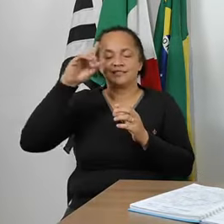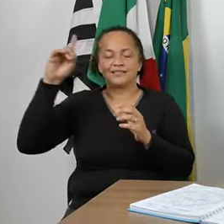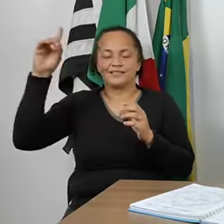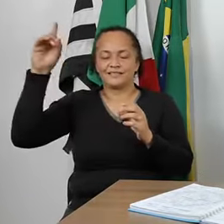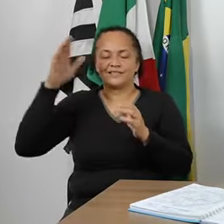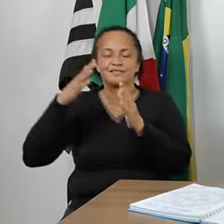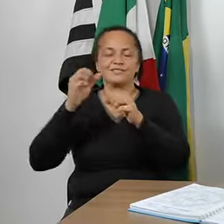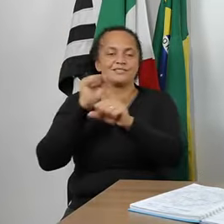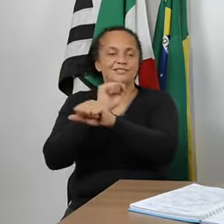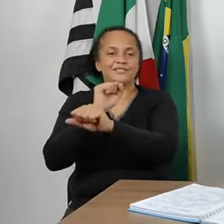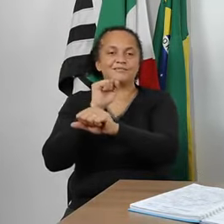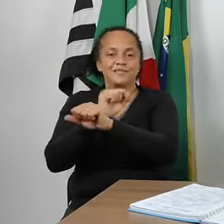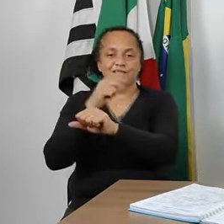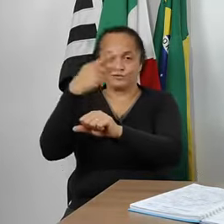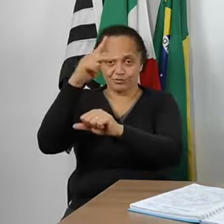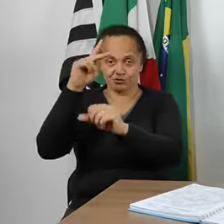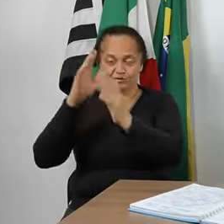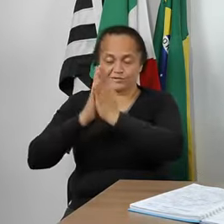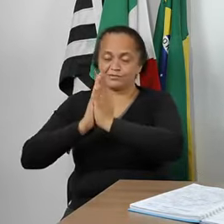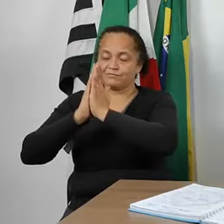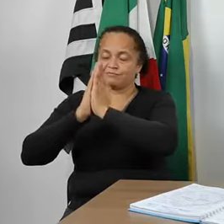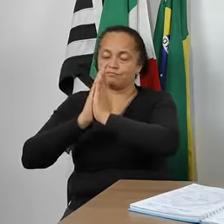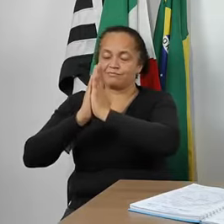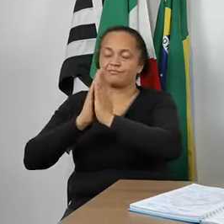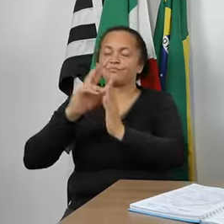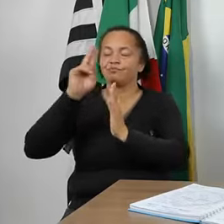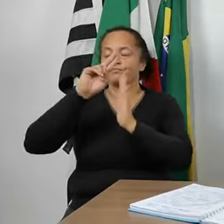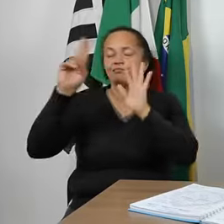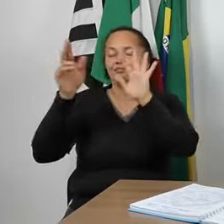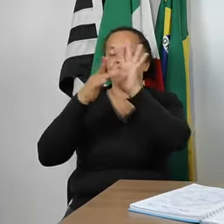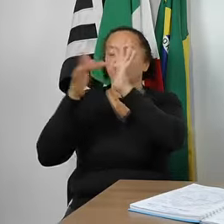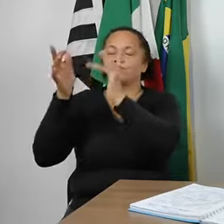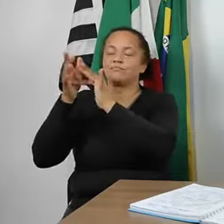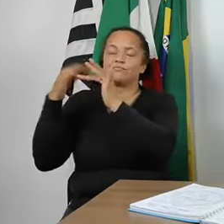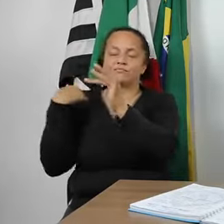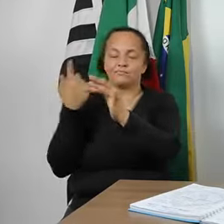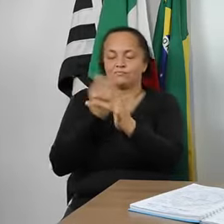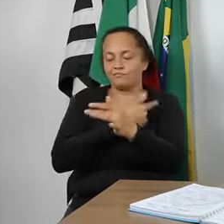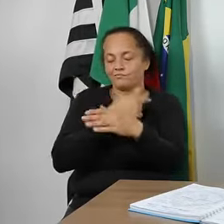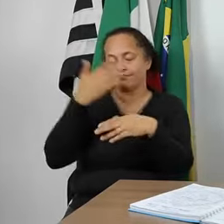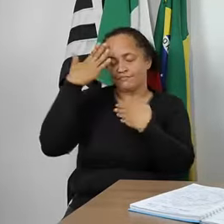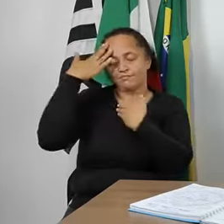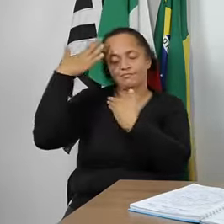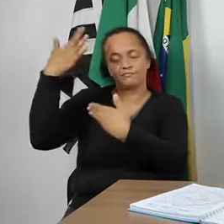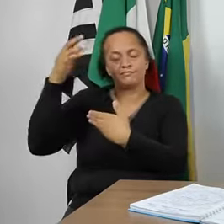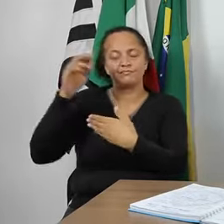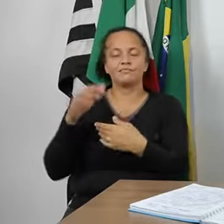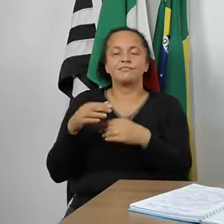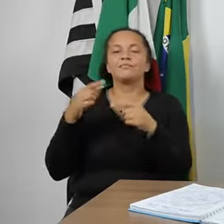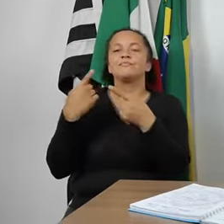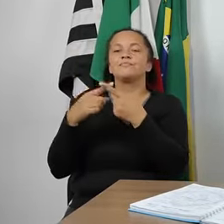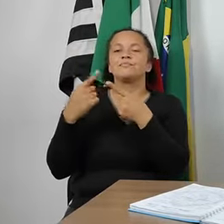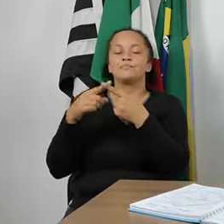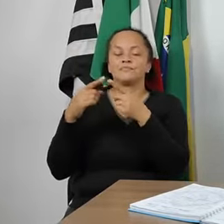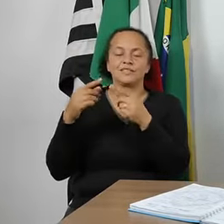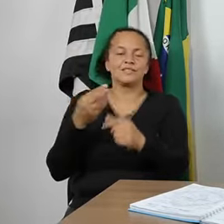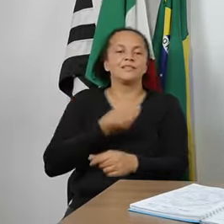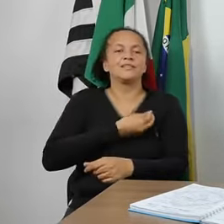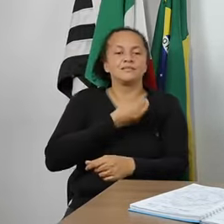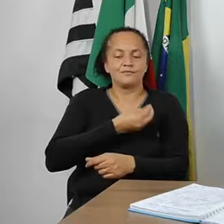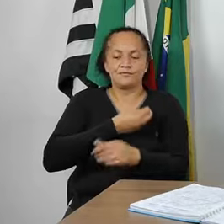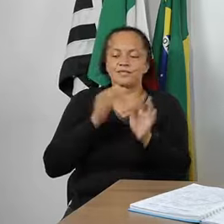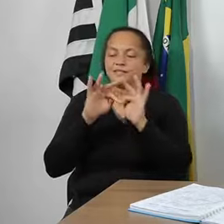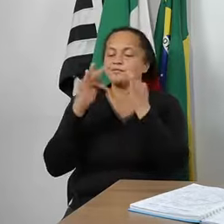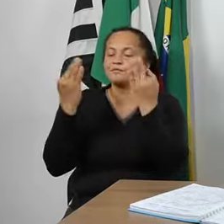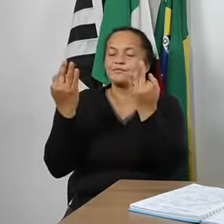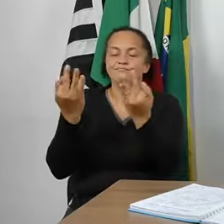no nome de Jesus Cristo, nós te agradecemos por um novo tempo, na nossa vida, na nossa família, nas nossas circunstâncias